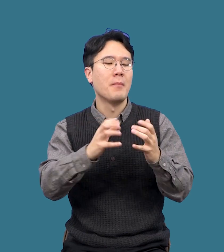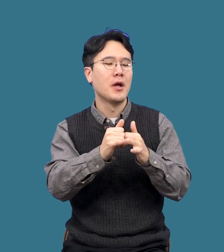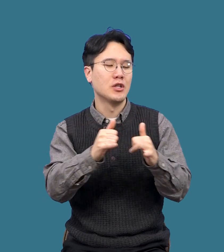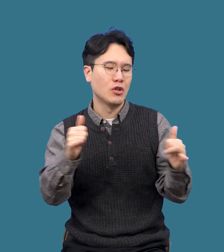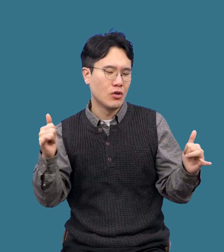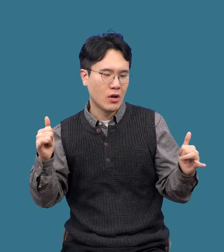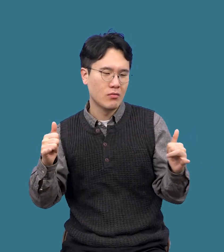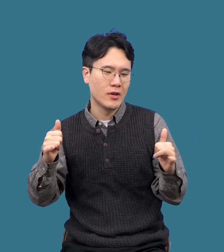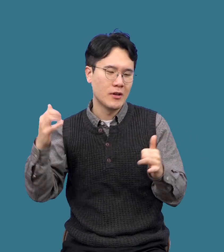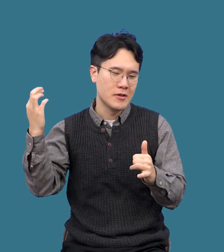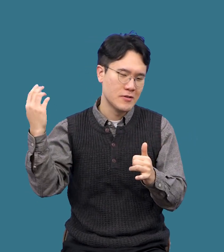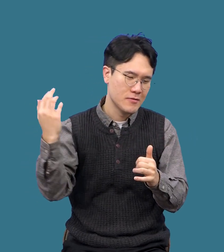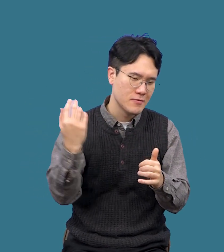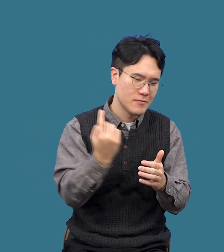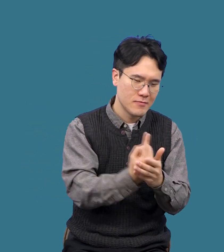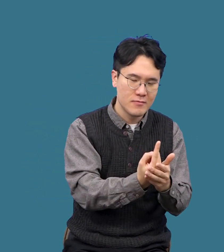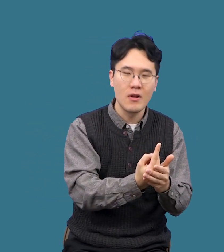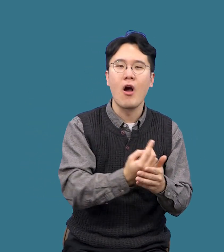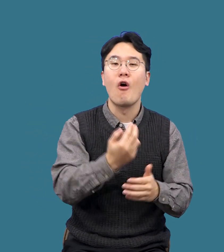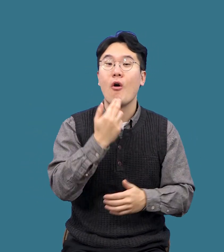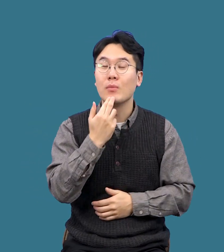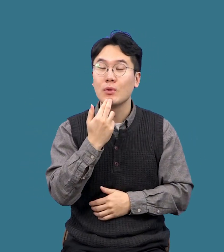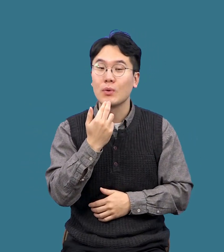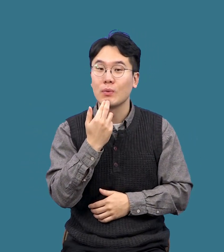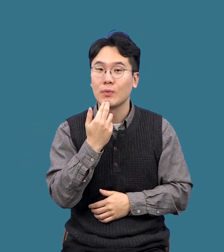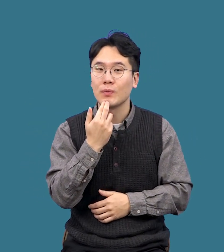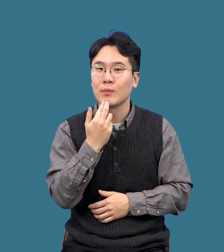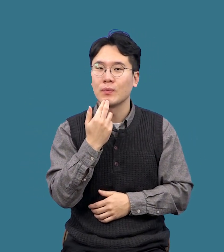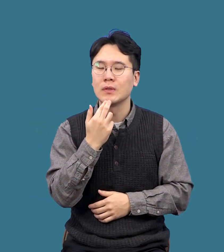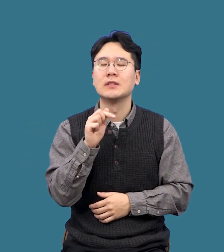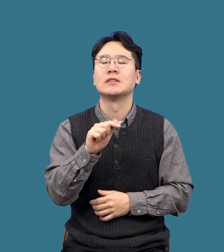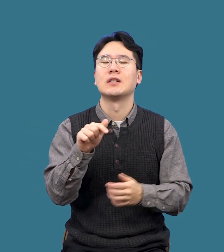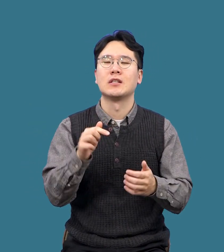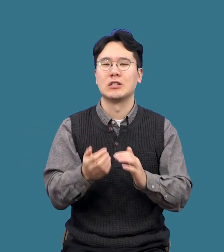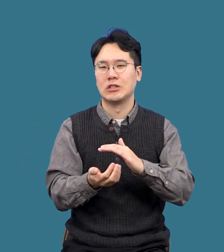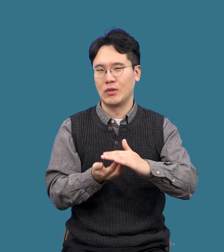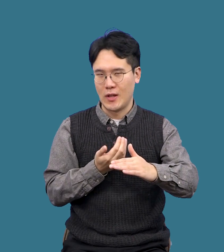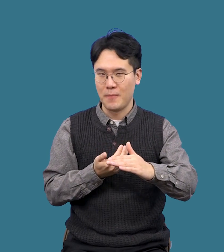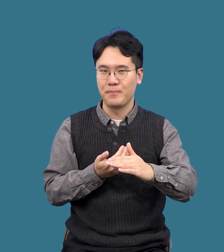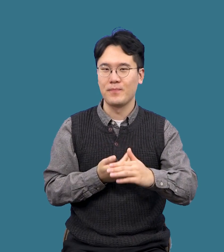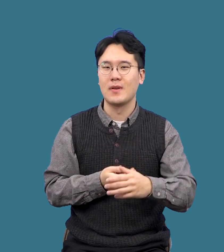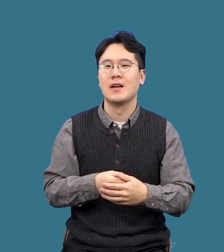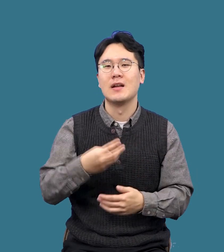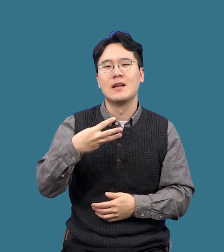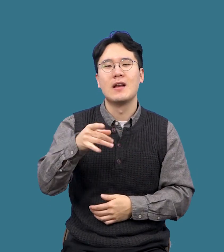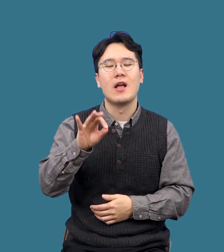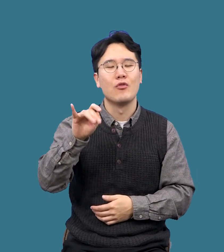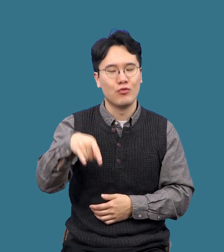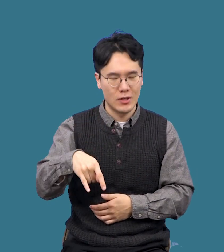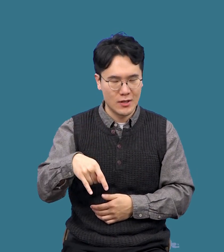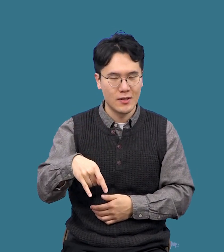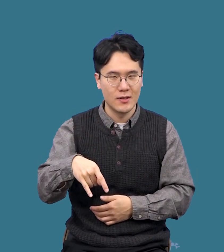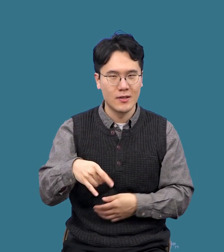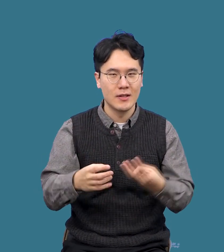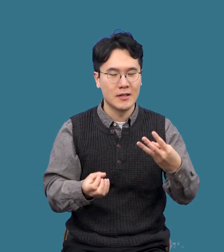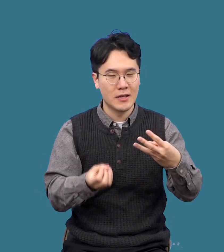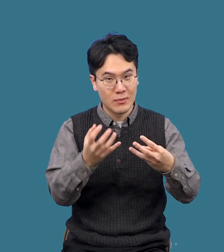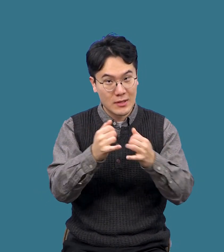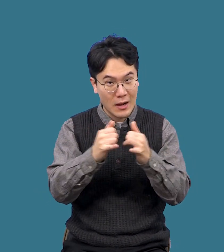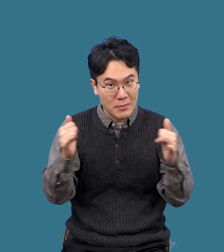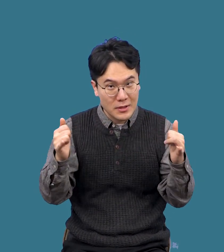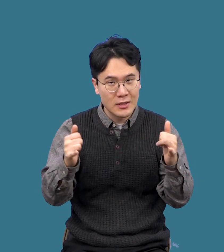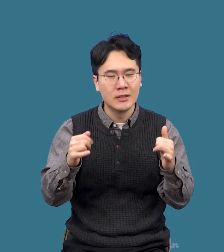그 앞서서 회막 앞에 있던 레위인들이 책임을 다하라. 그들을 보호하는,